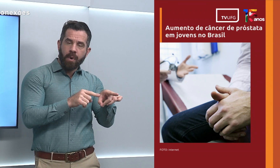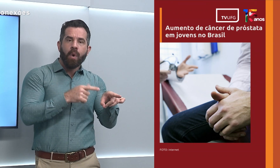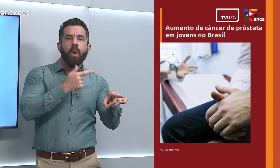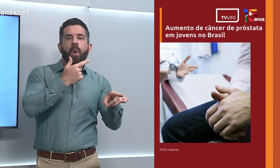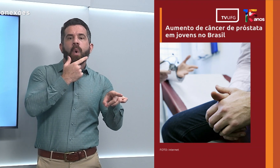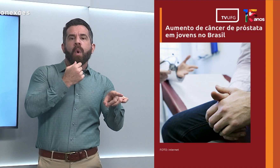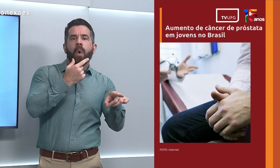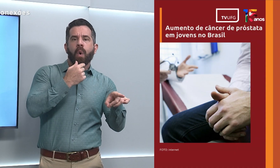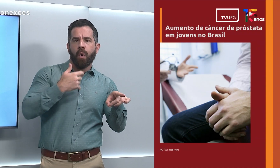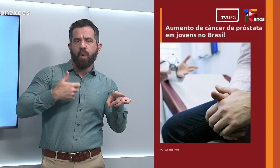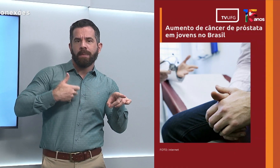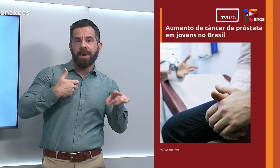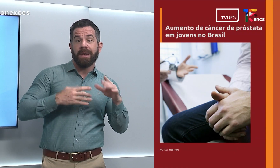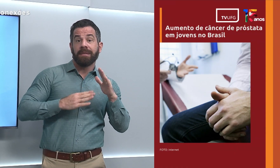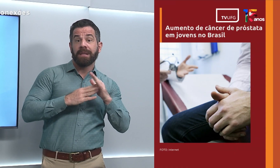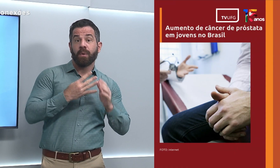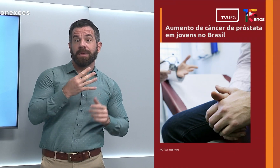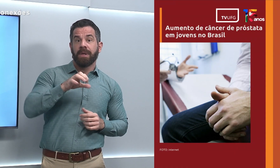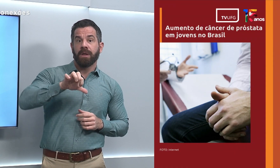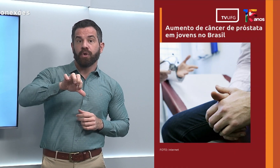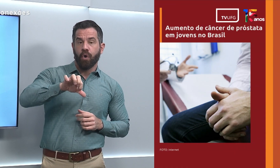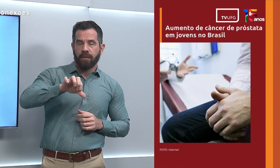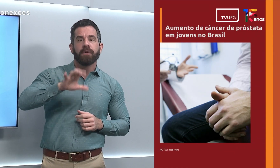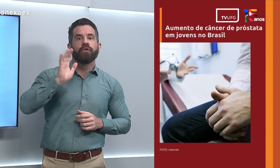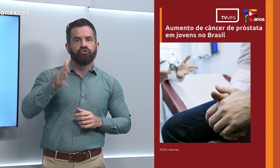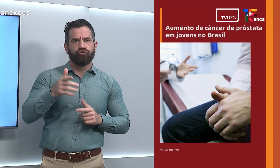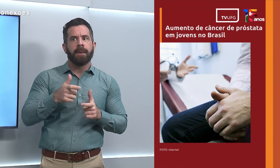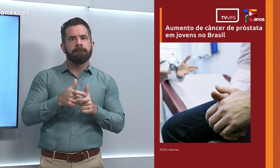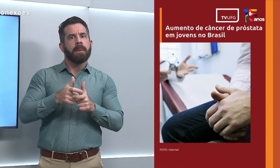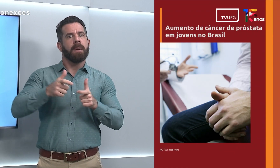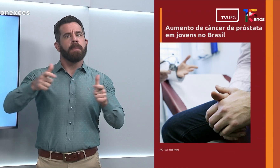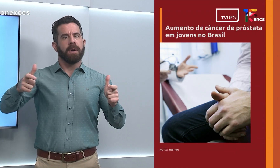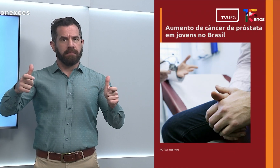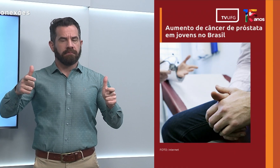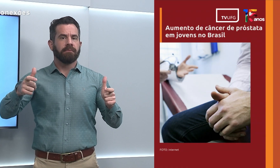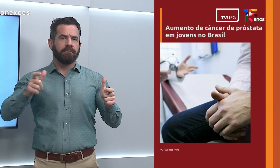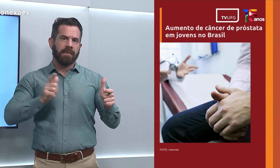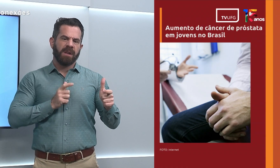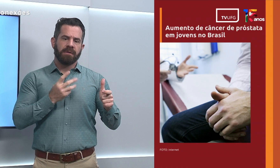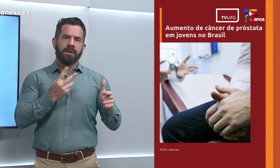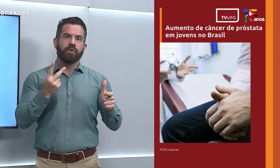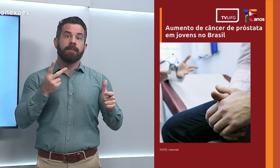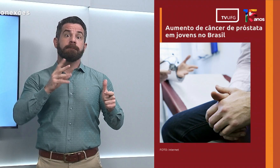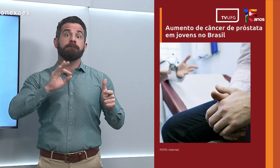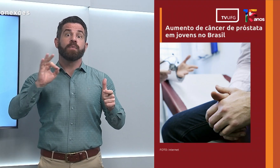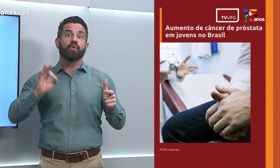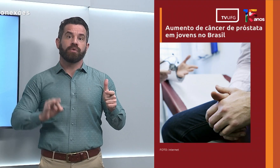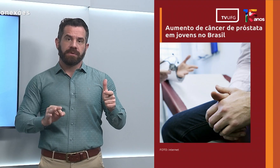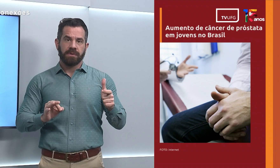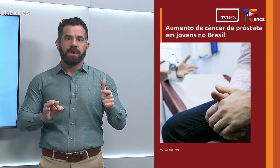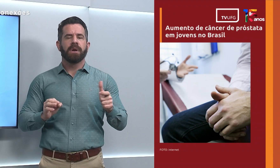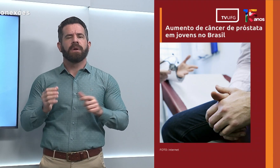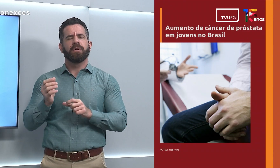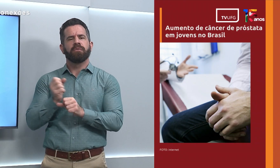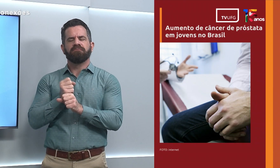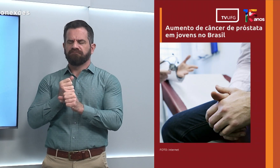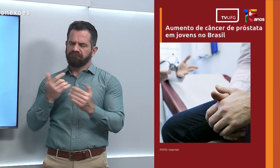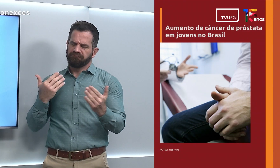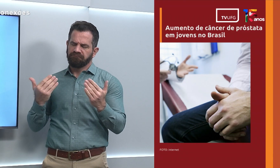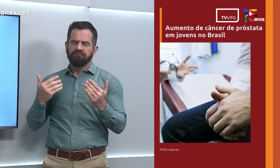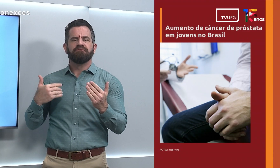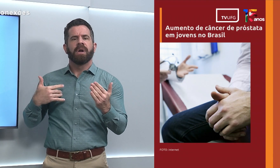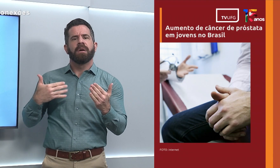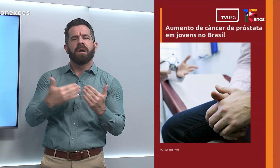idade cresceu 32% no SUS entre os anos de 2020 e 2024.